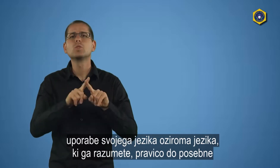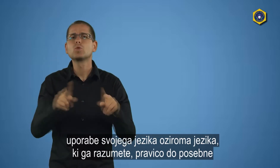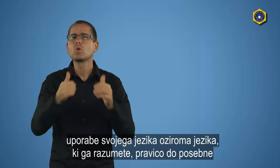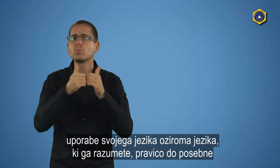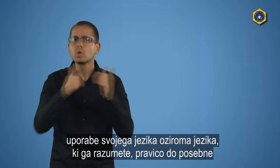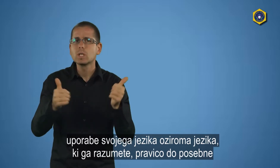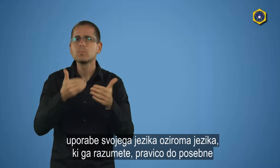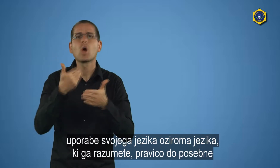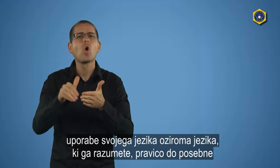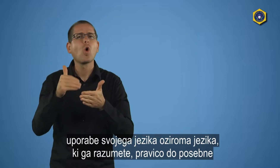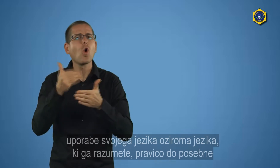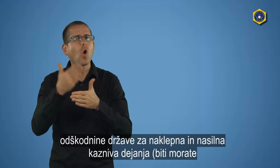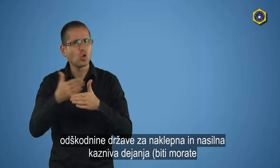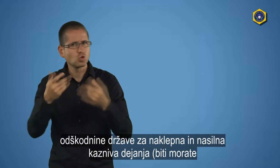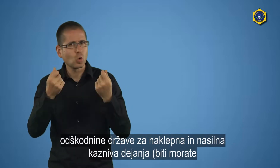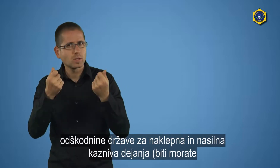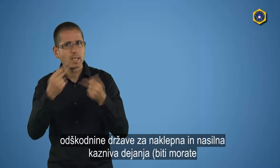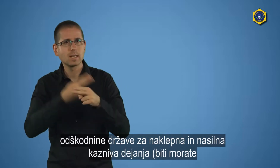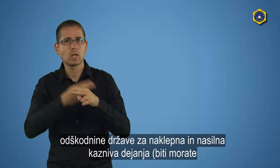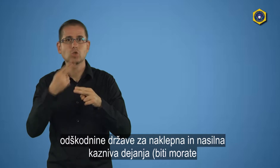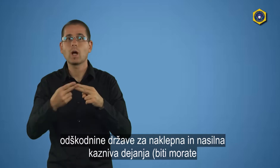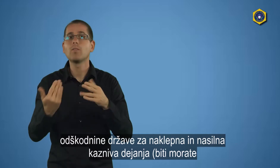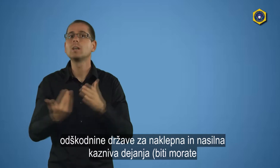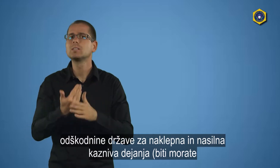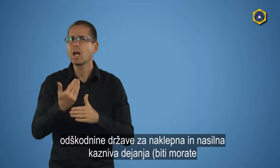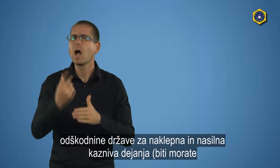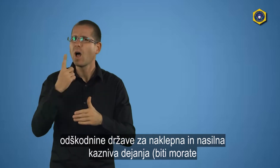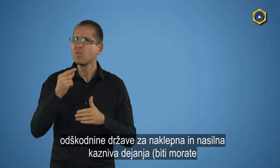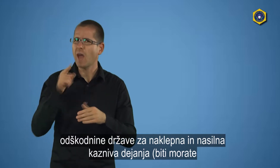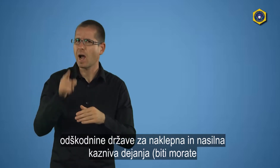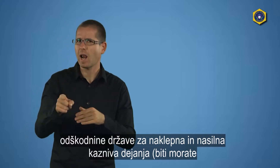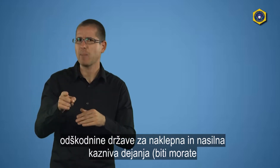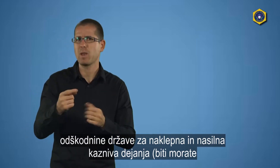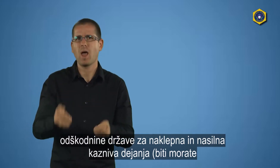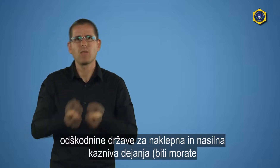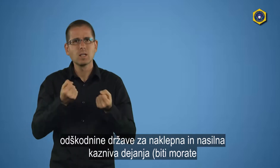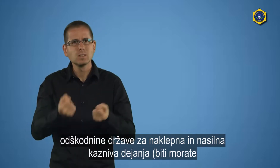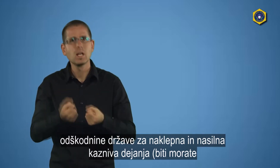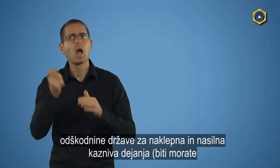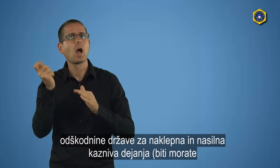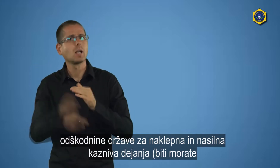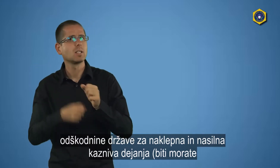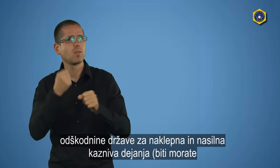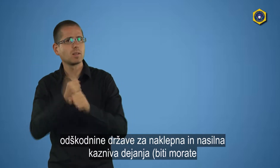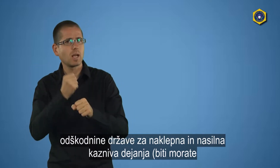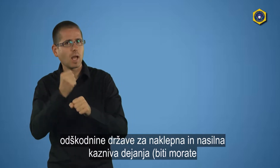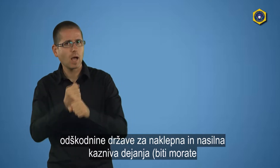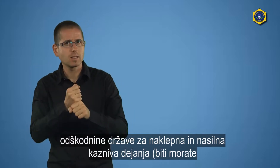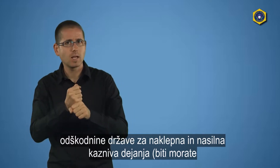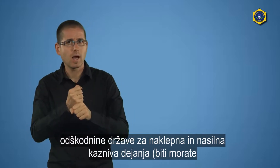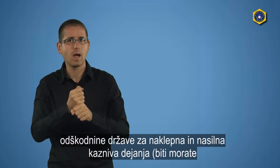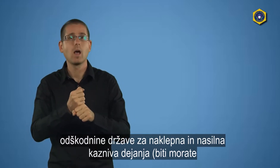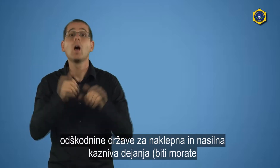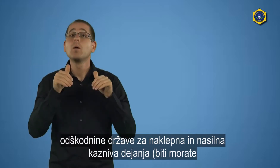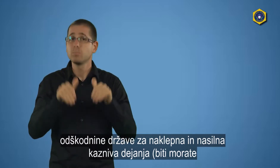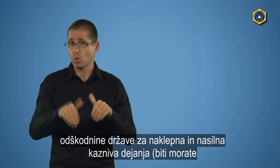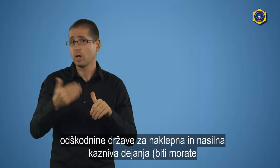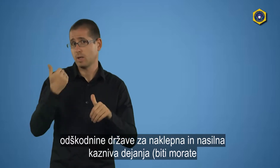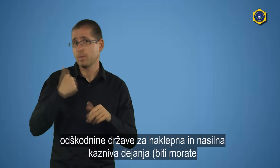do posebne odškodnine države za naklepna in nasilna dejanja, biti morate državljan ali